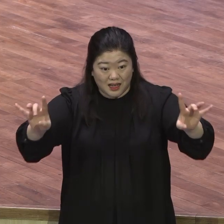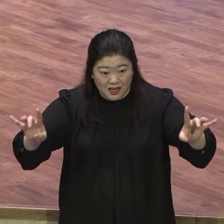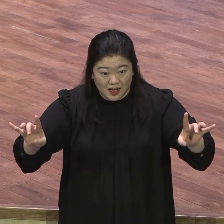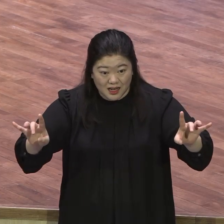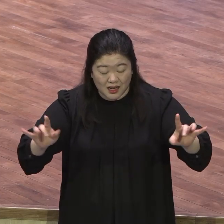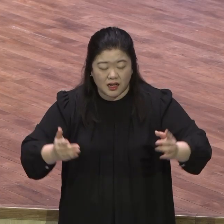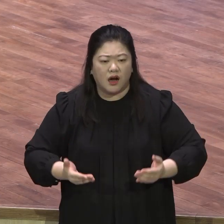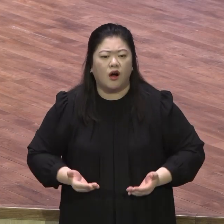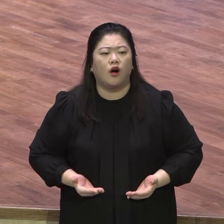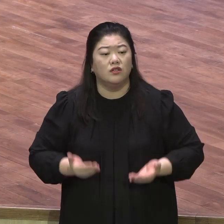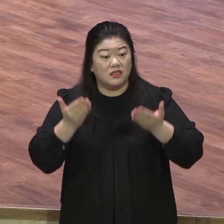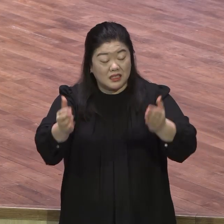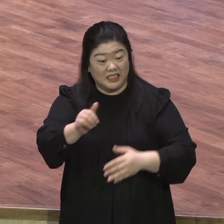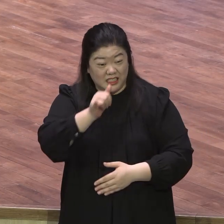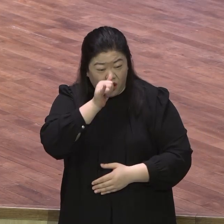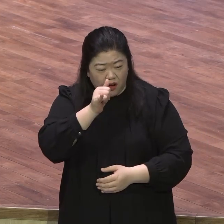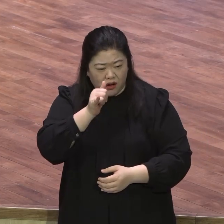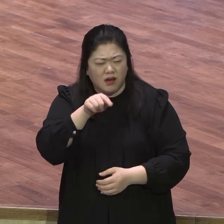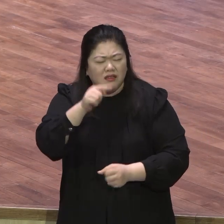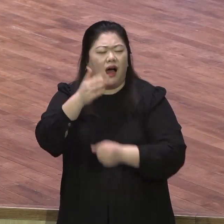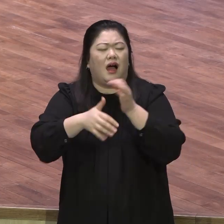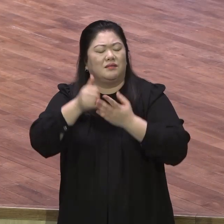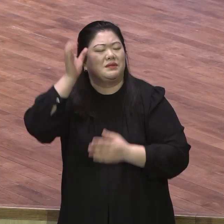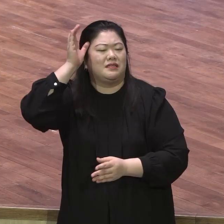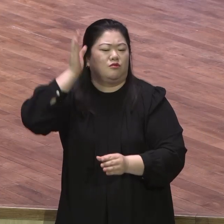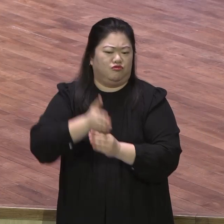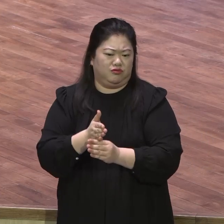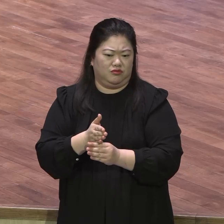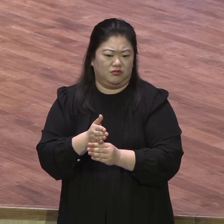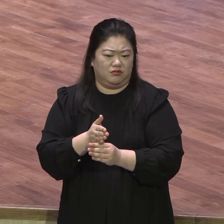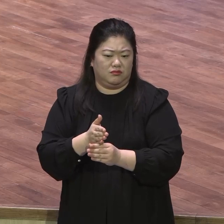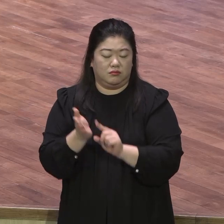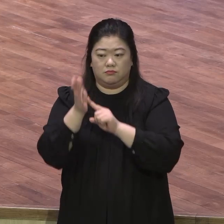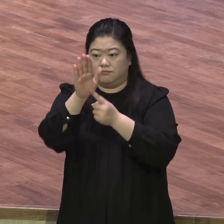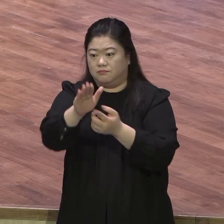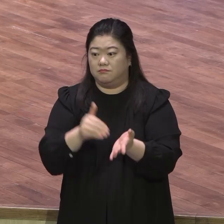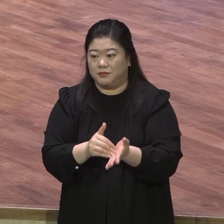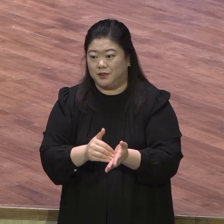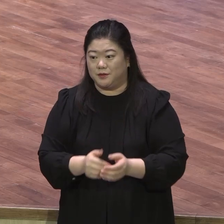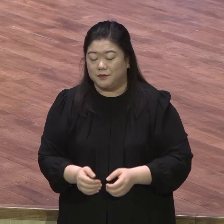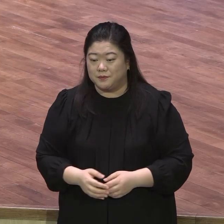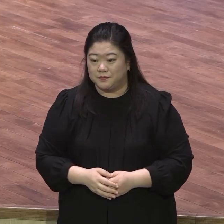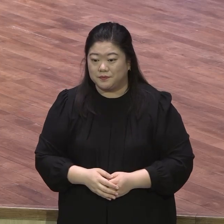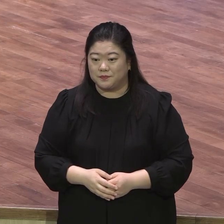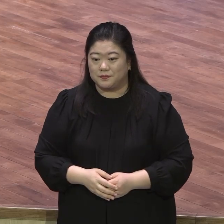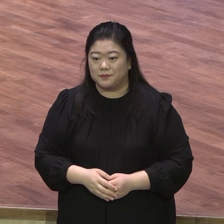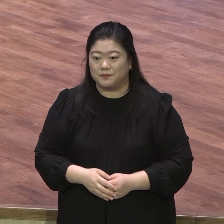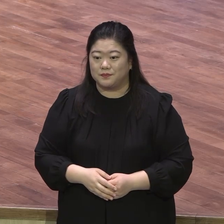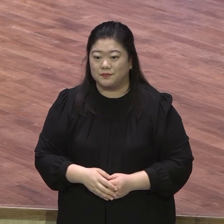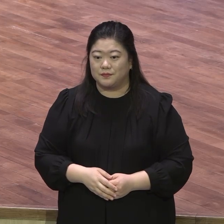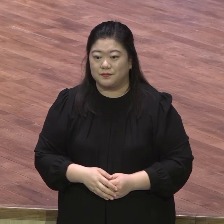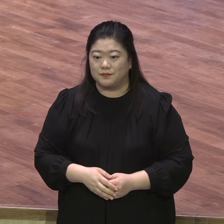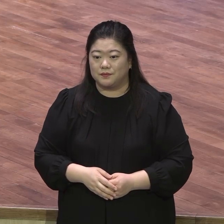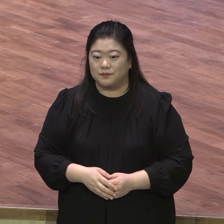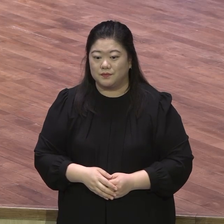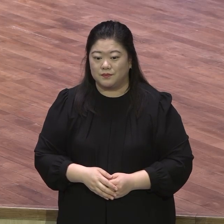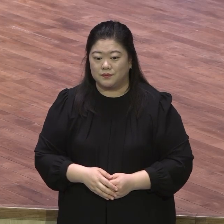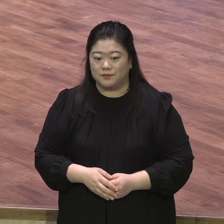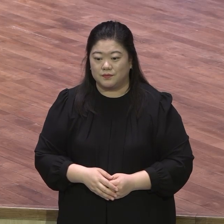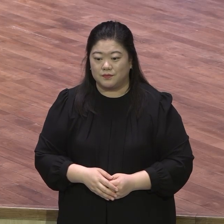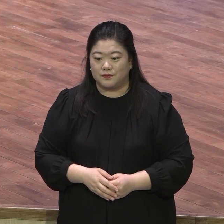이루어진다 성도의 헌신을 통해서 이루어진다 우리는 드린다고 하면